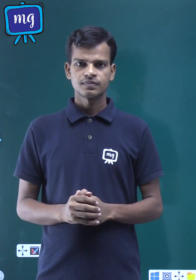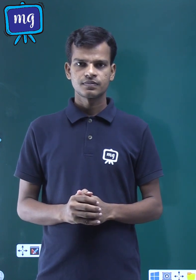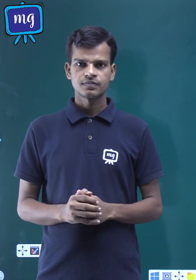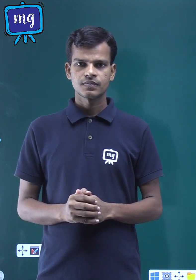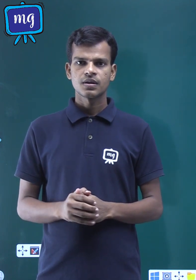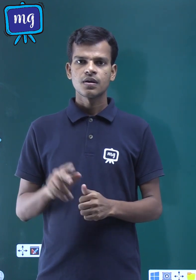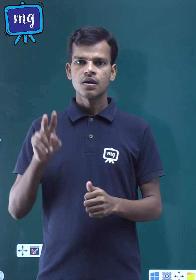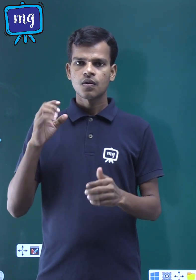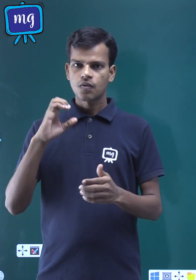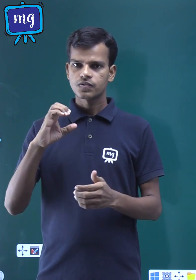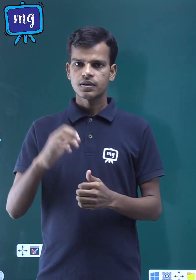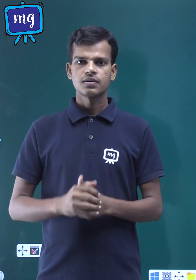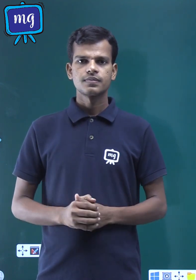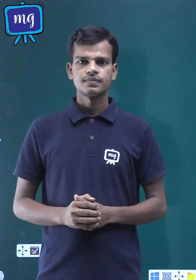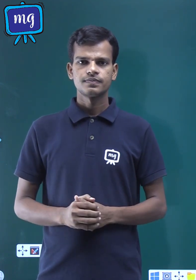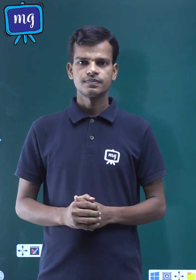अचर